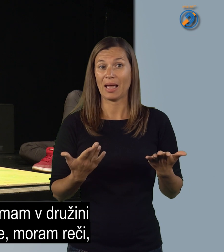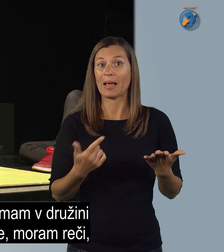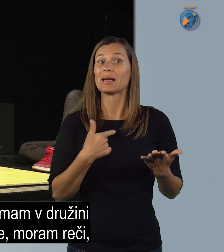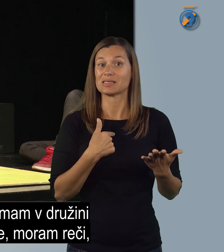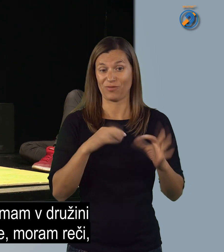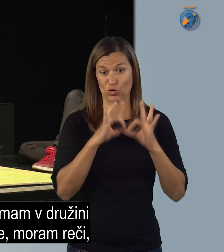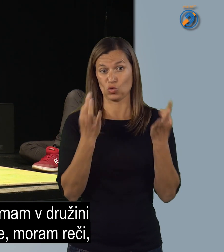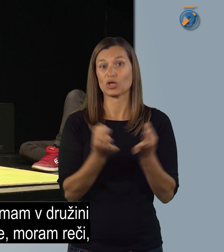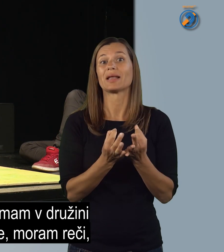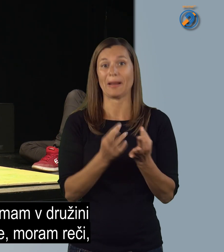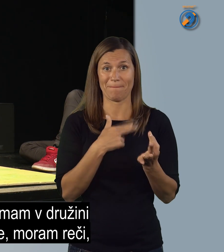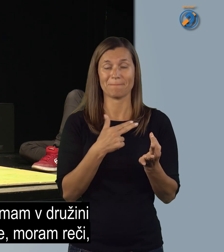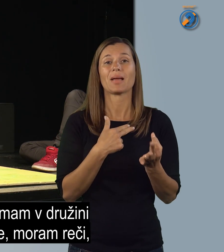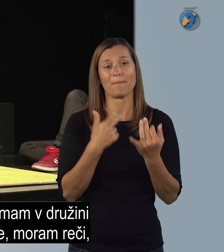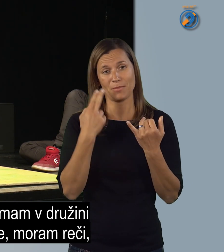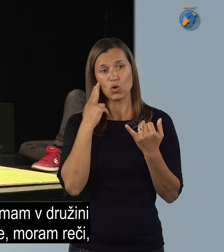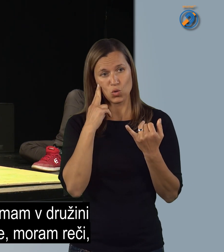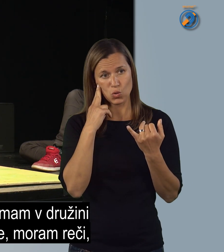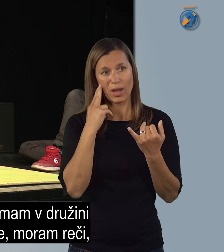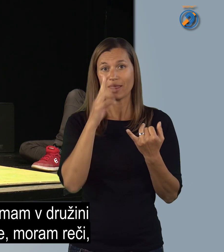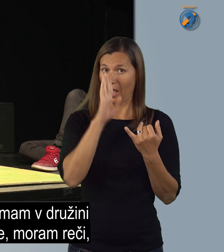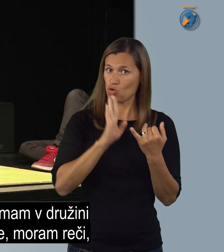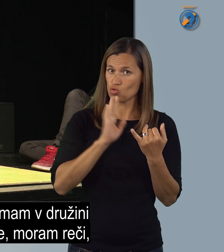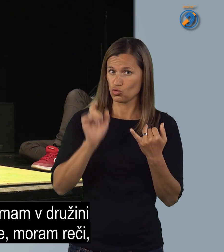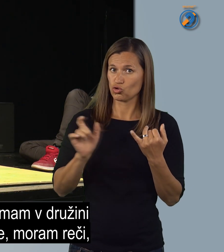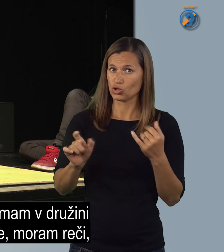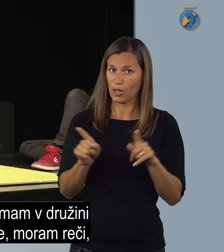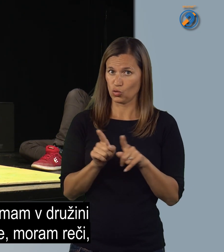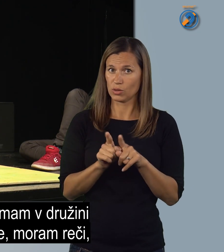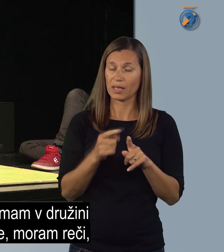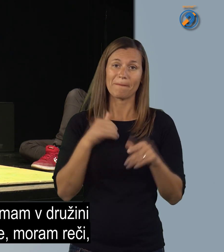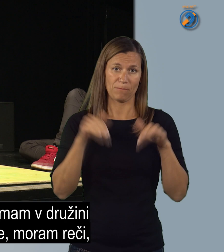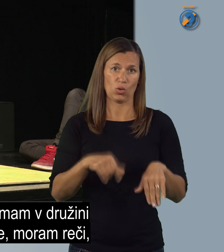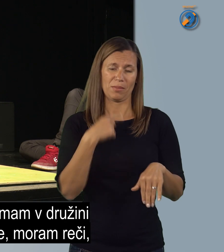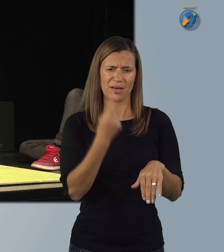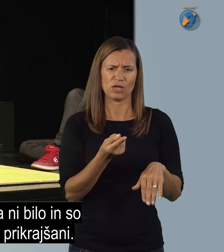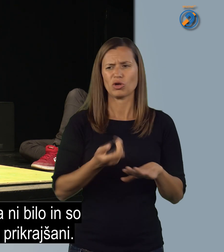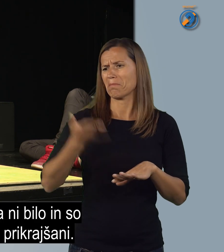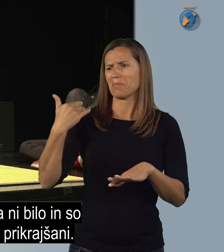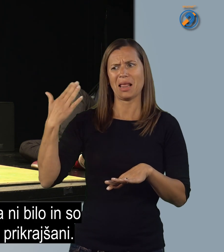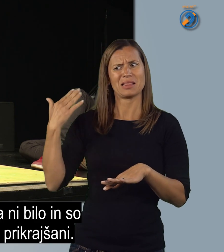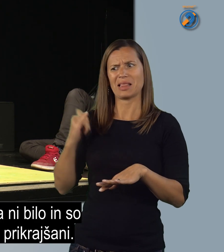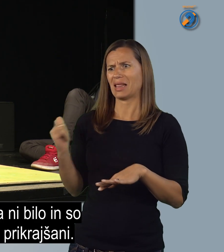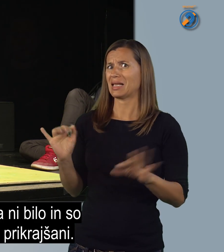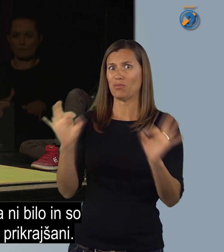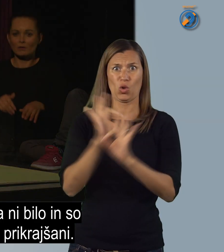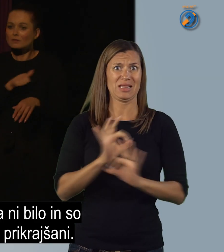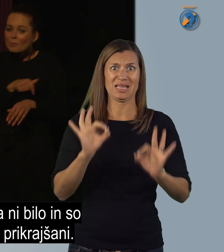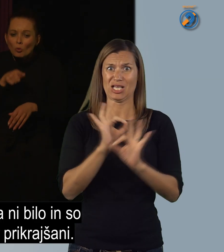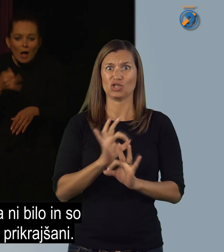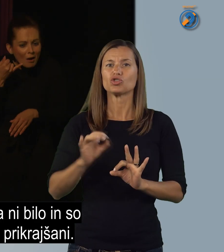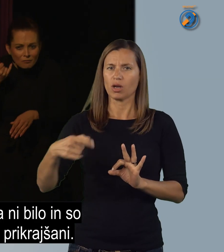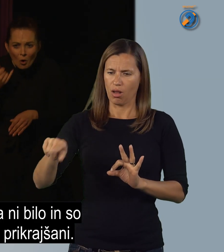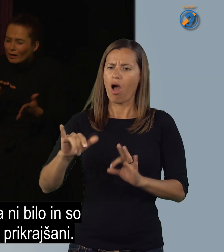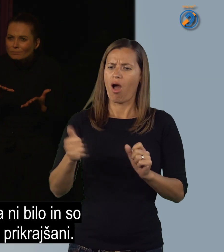Glede na to, da imam jaz v družini gluhe in naglušne, moram reči, da pred leti tega ni bilo in so